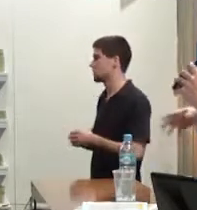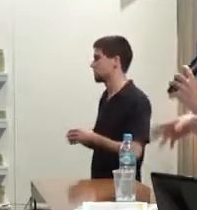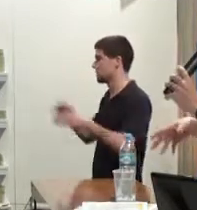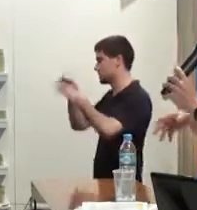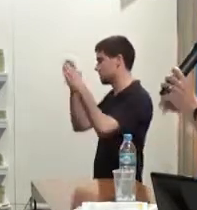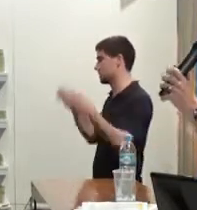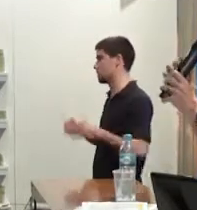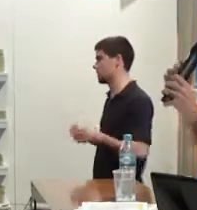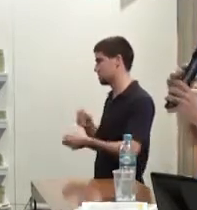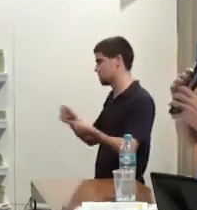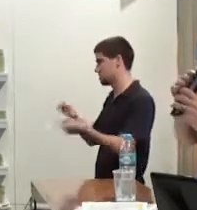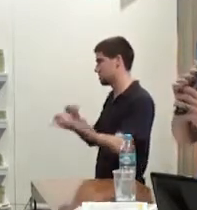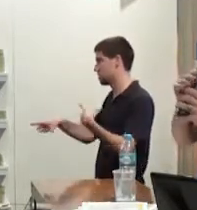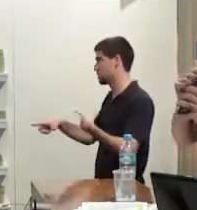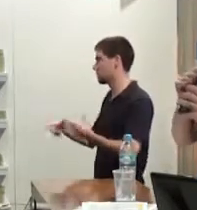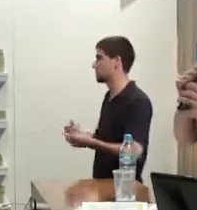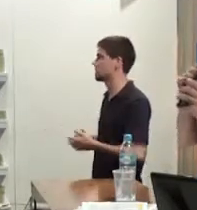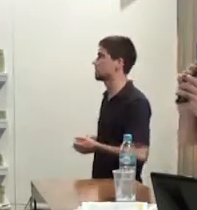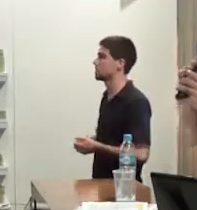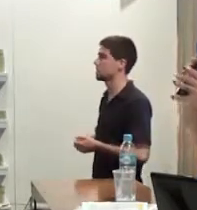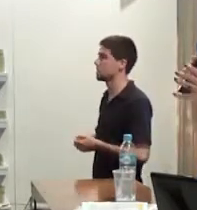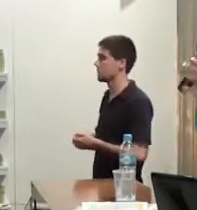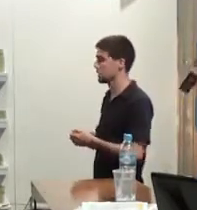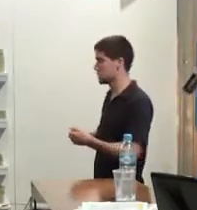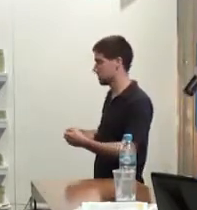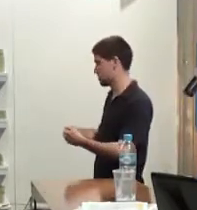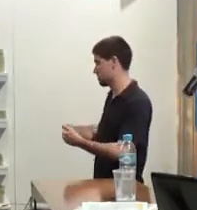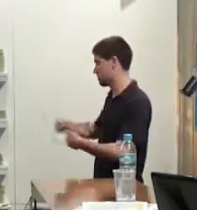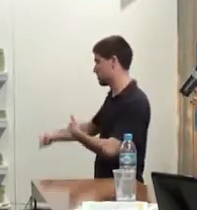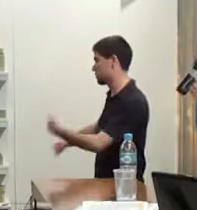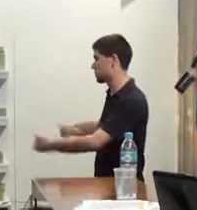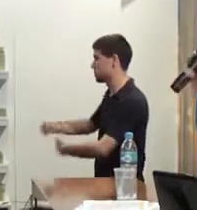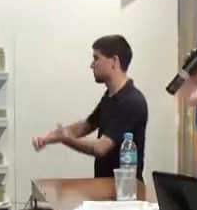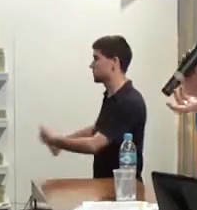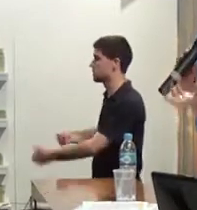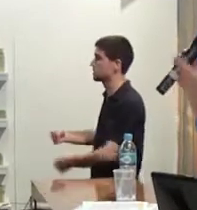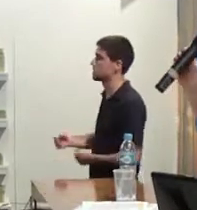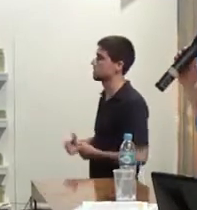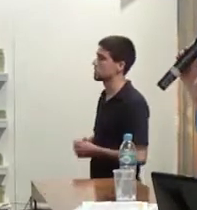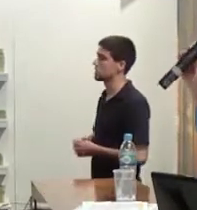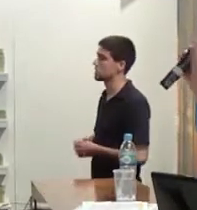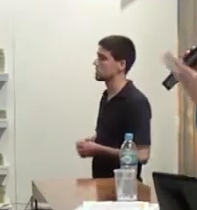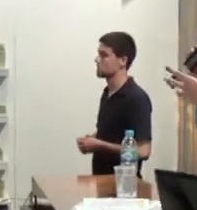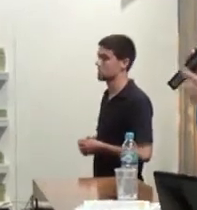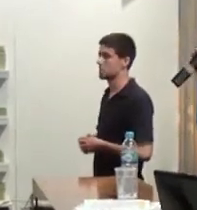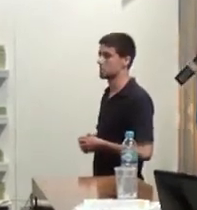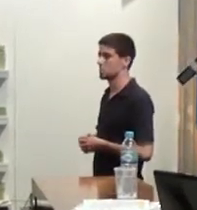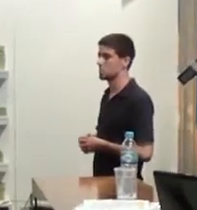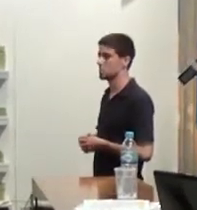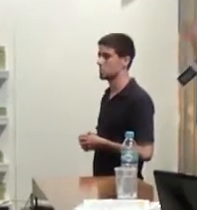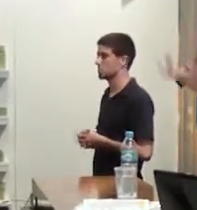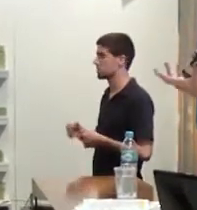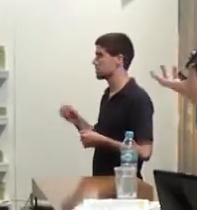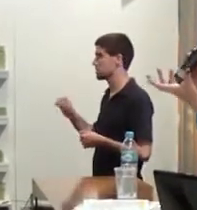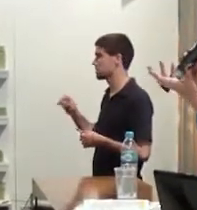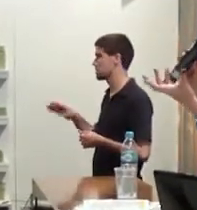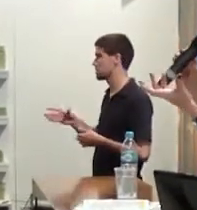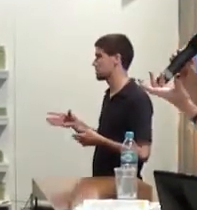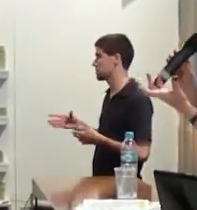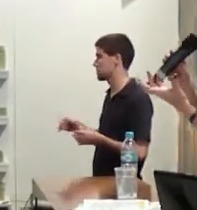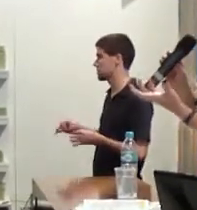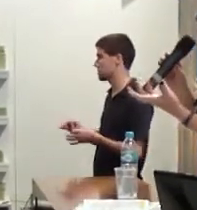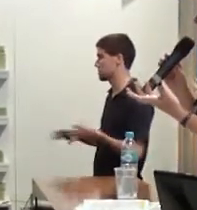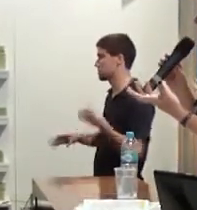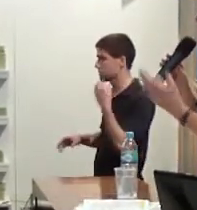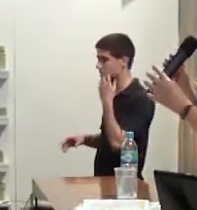los molinetes históricos y fundamentalmente estos vagones Brugeois. Se dice Brugeois porque fueron construidos